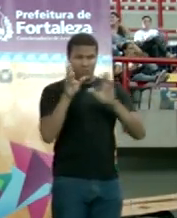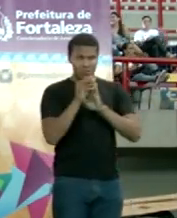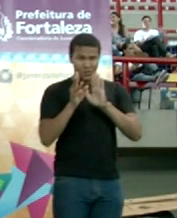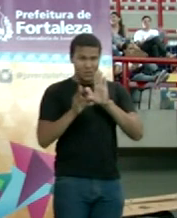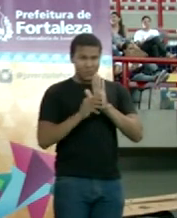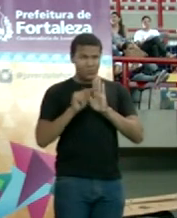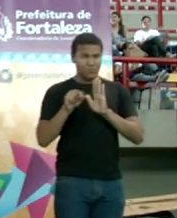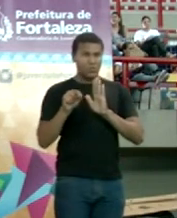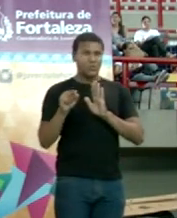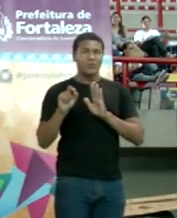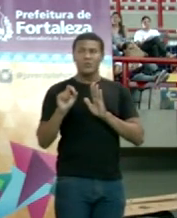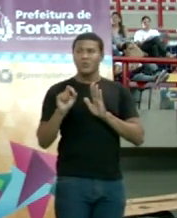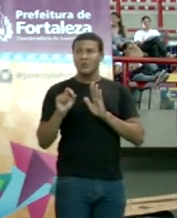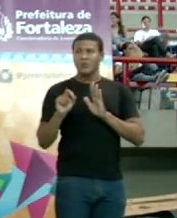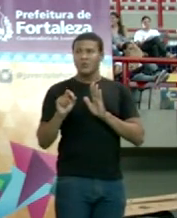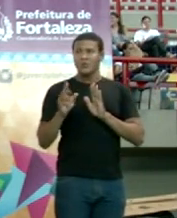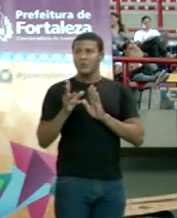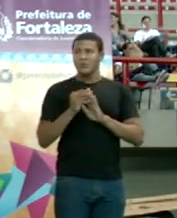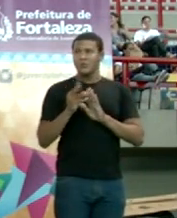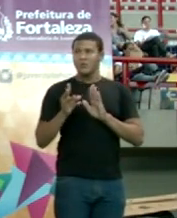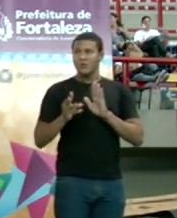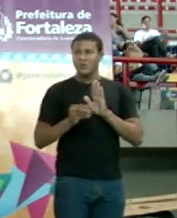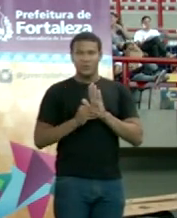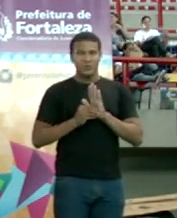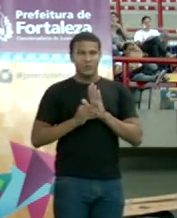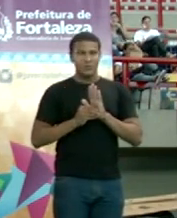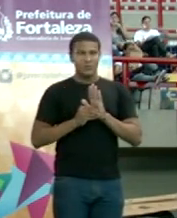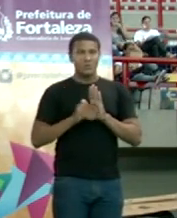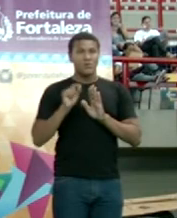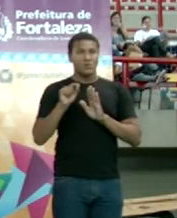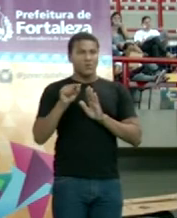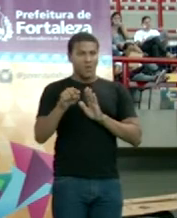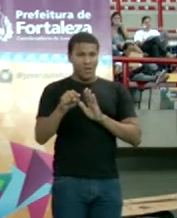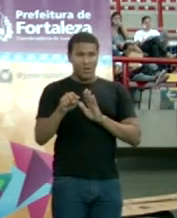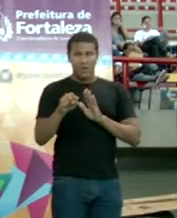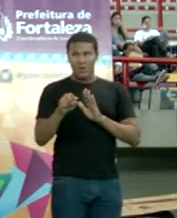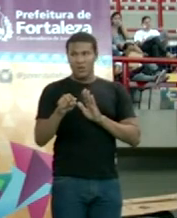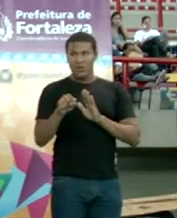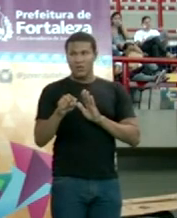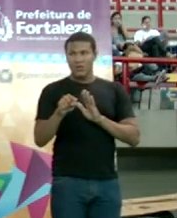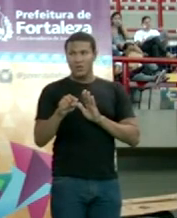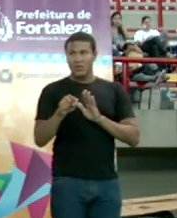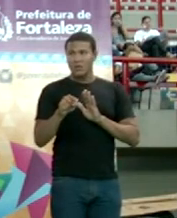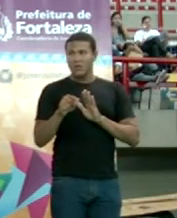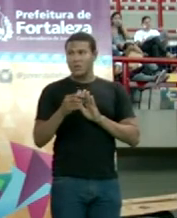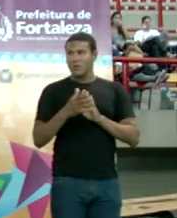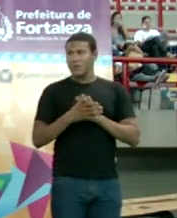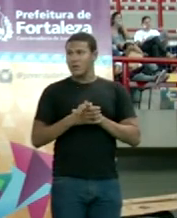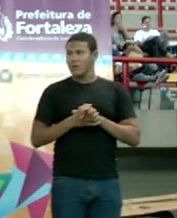matéria que, a matéria que a gente estudou hoje,